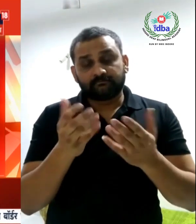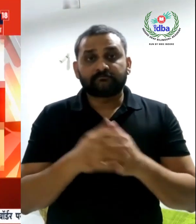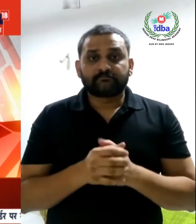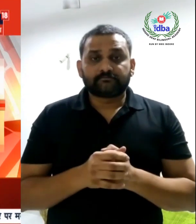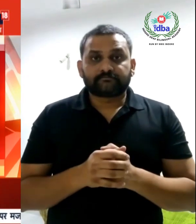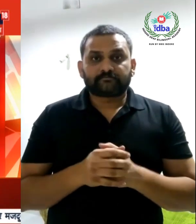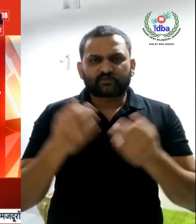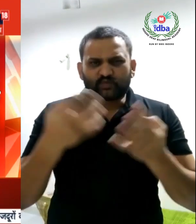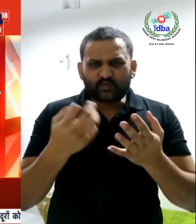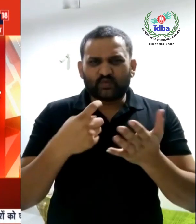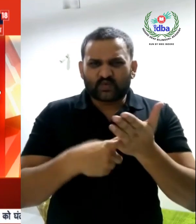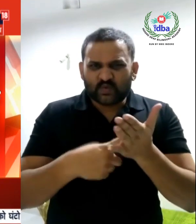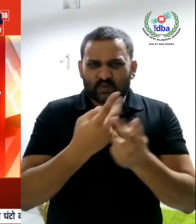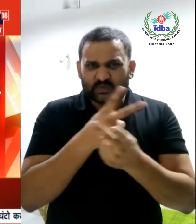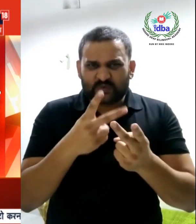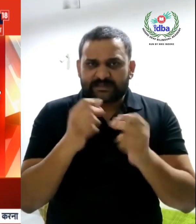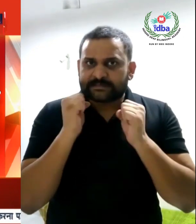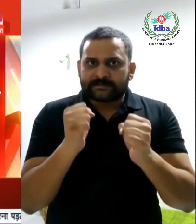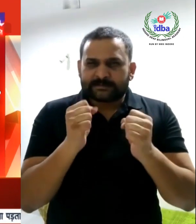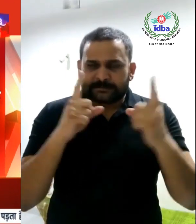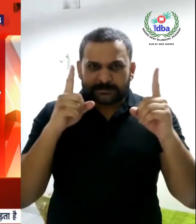कई नियमों के मकड़जाल में